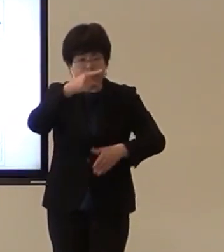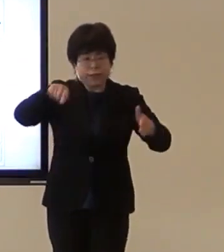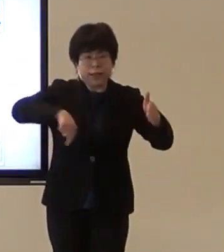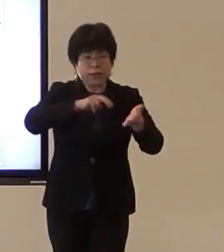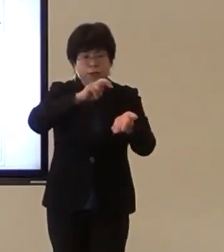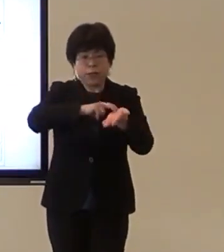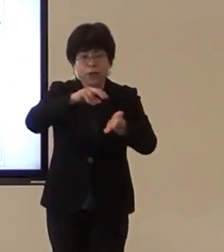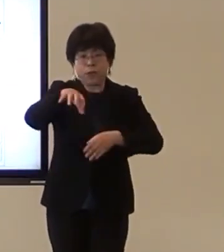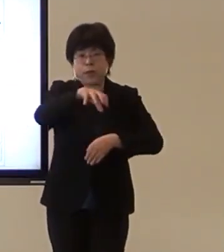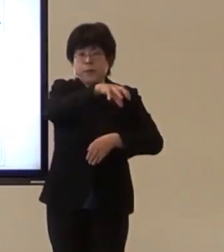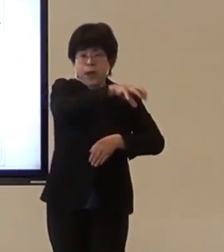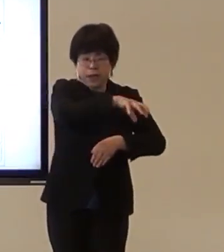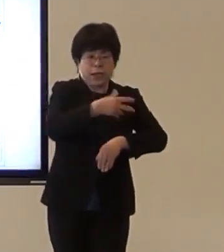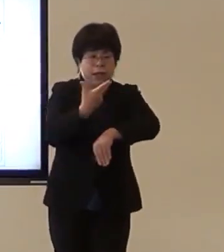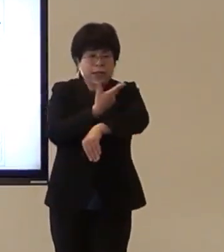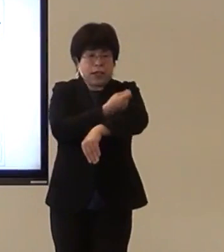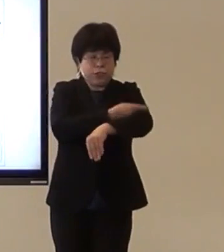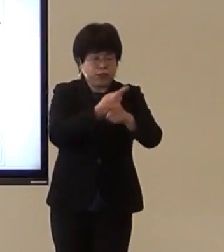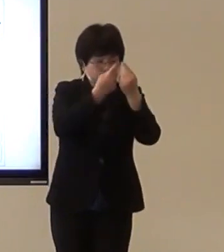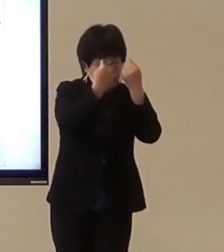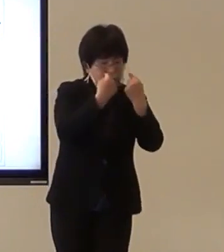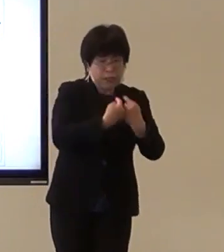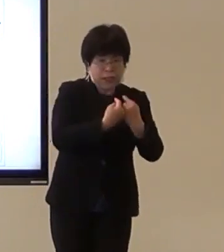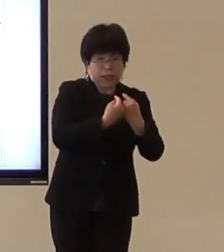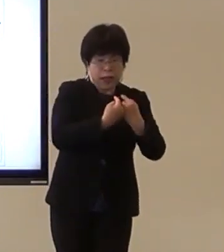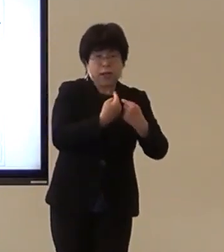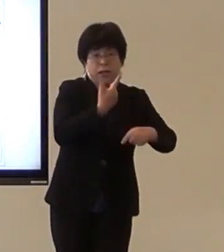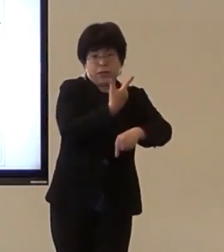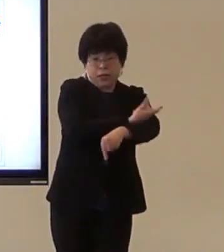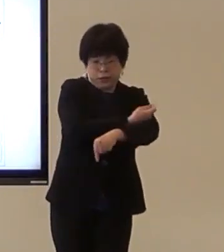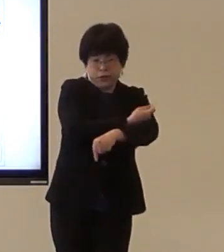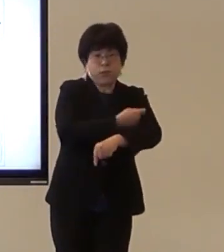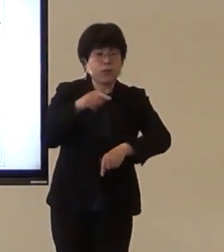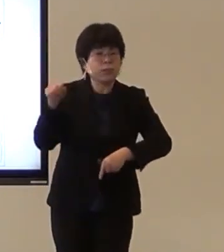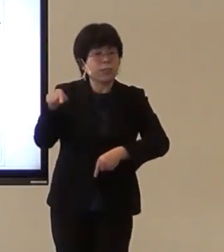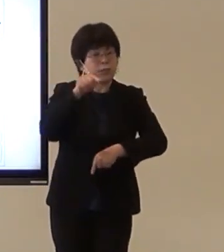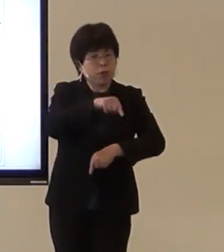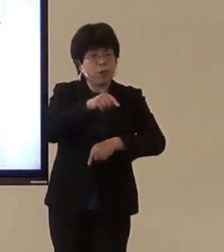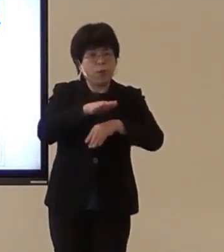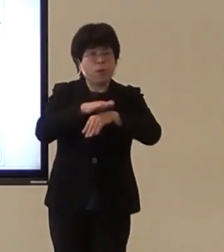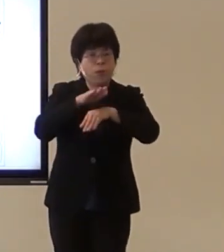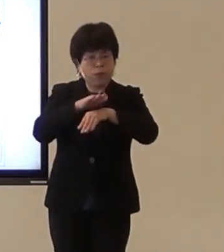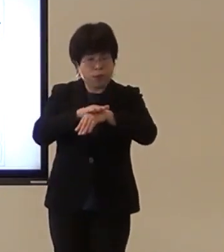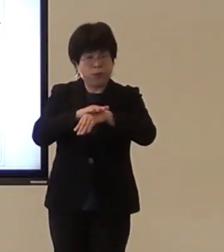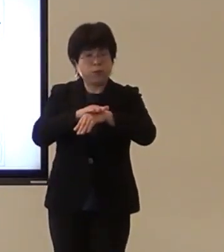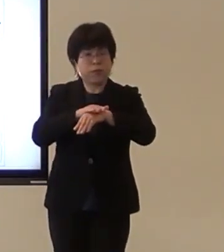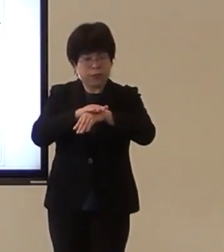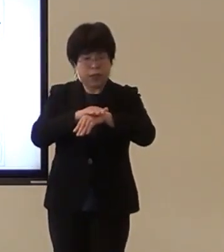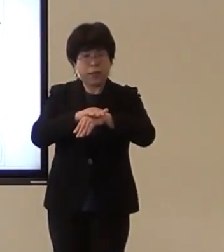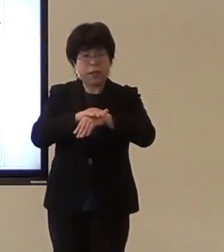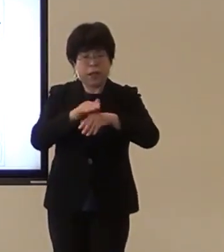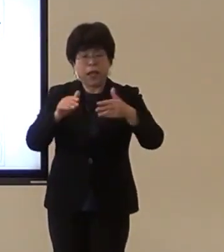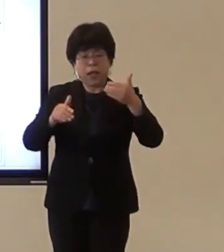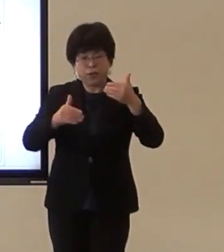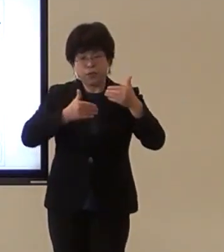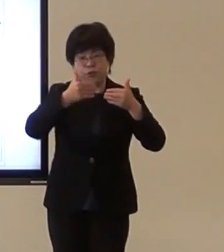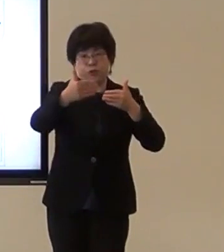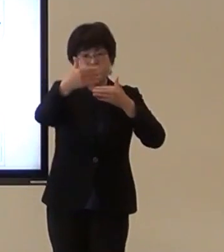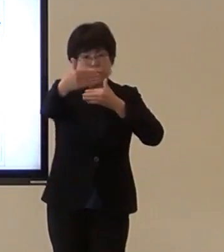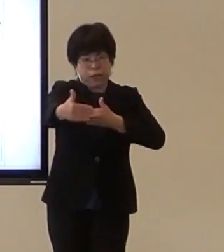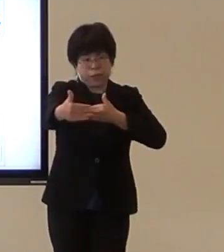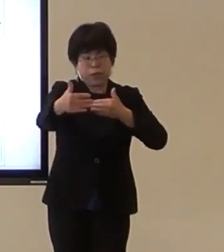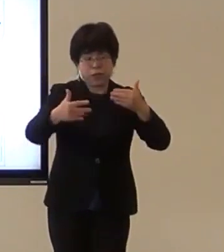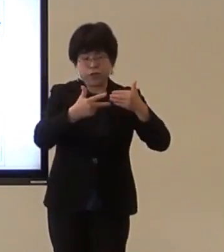施する個別接種を合わせた接種方法により、期間内での接種が完了できる